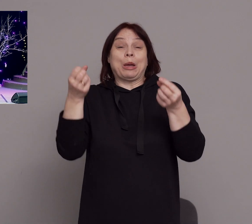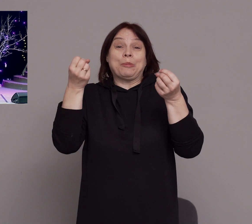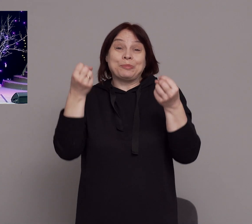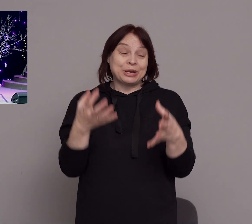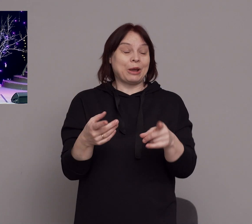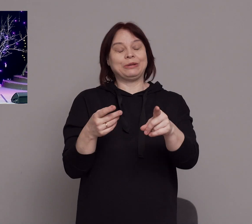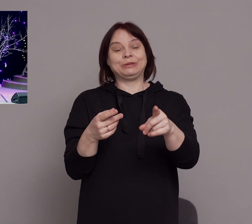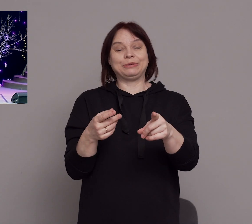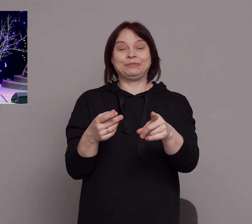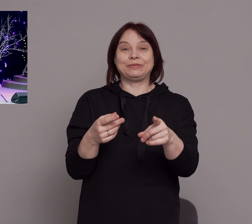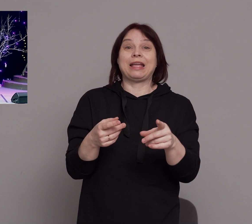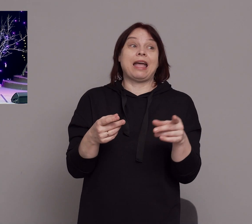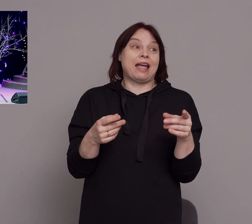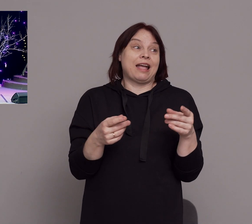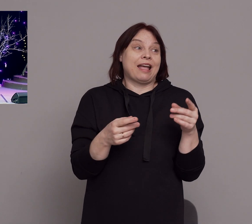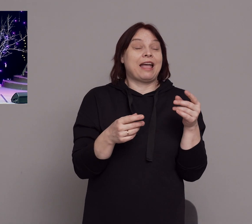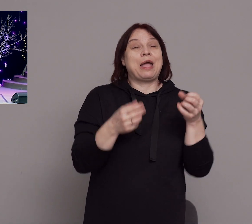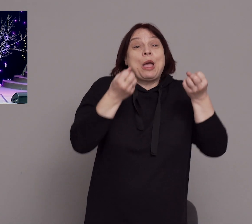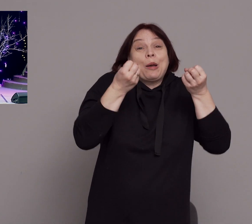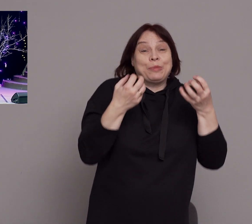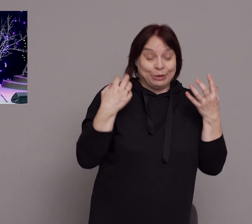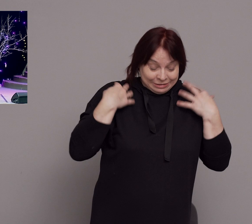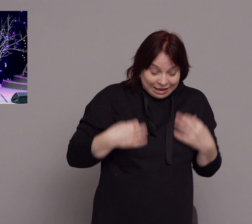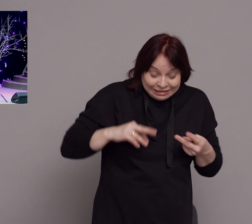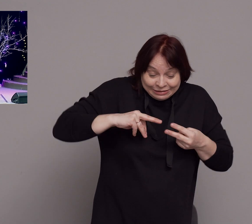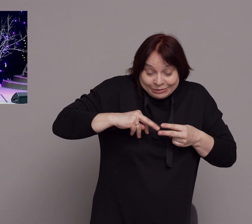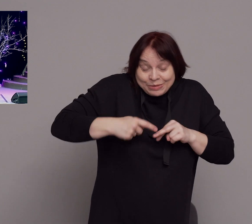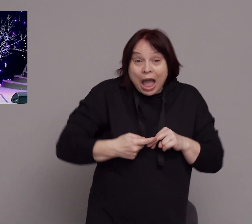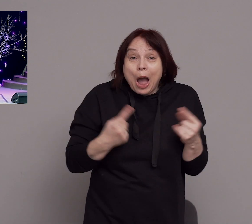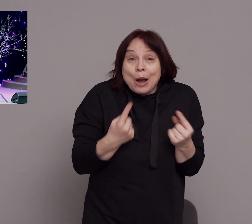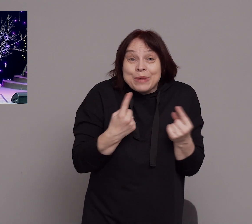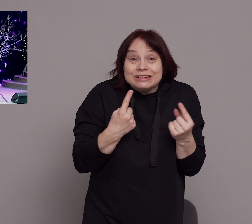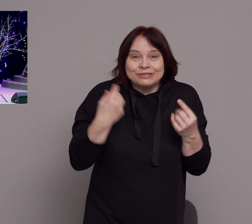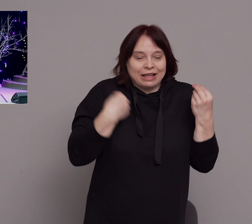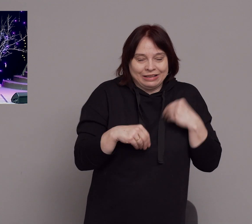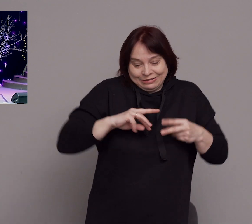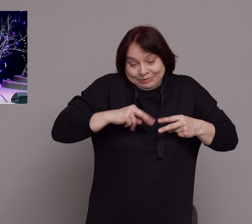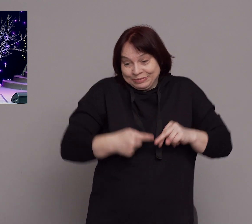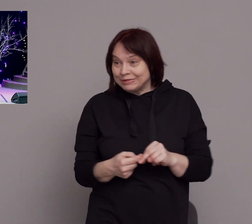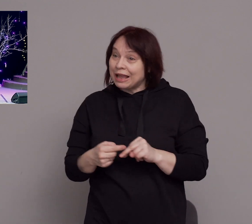И за этим очень интересно наблюдать. То, что мы знаем, кто этот человек на самом деле, но он